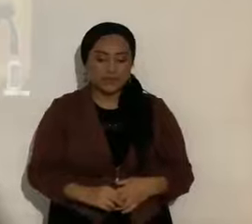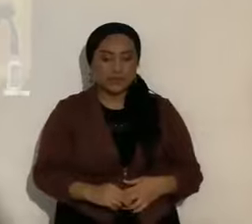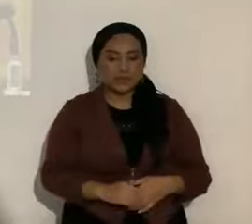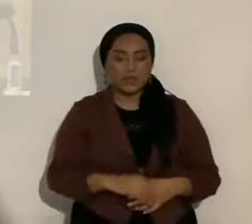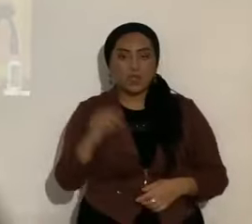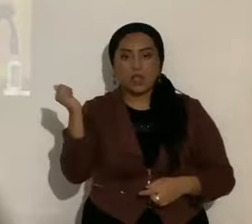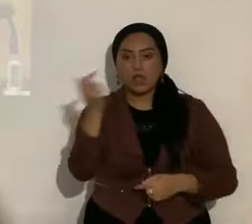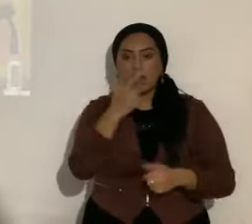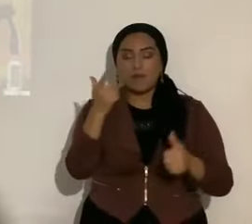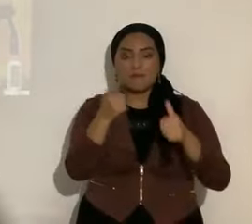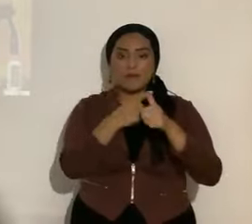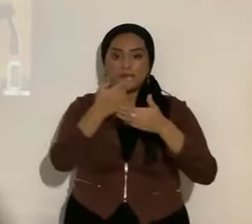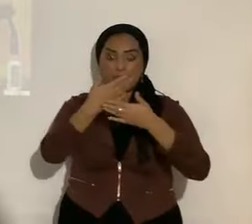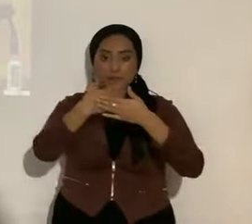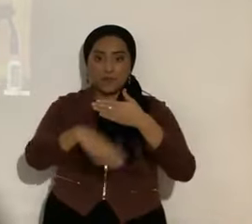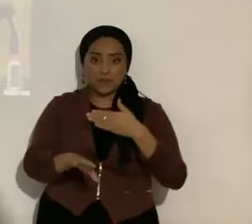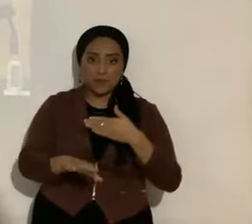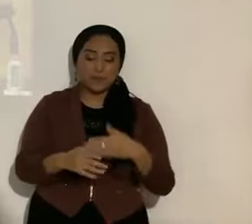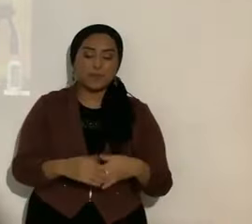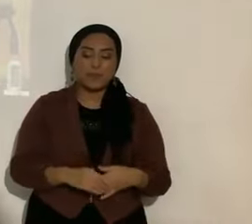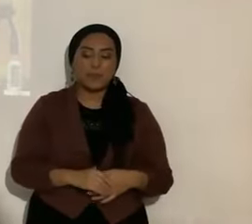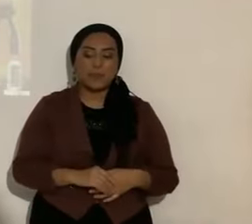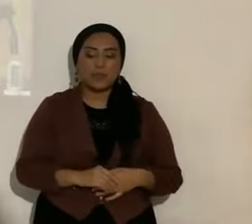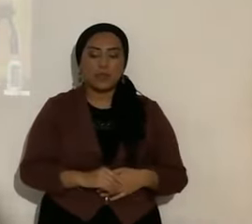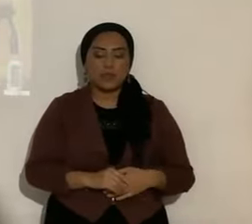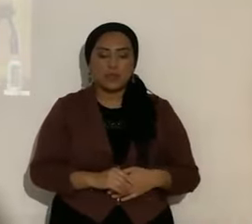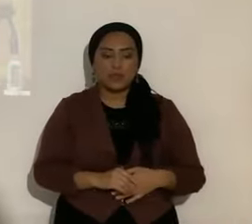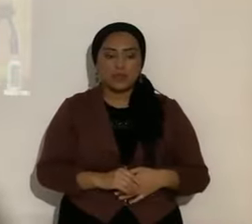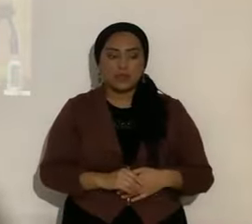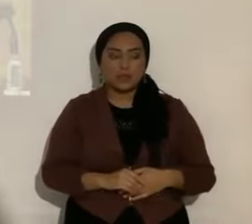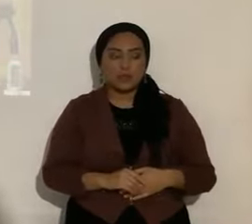todo primogénito, todo que abre matriz,